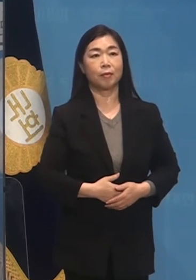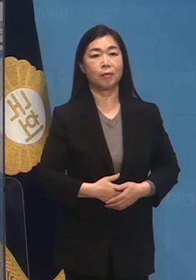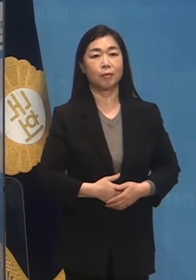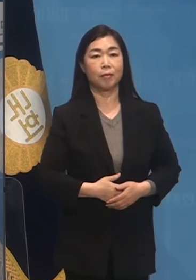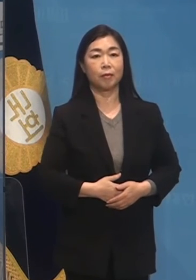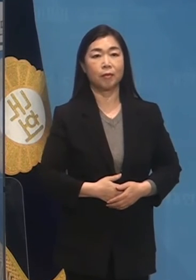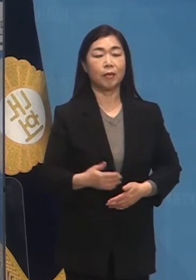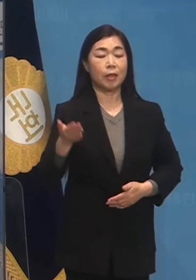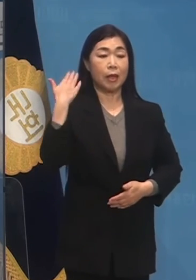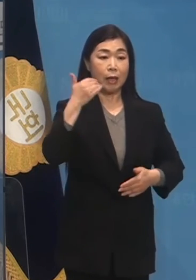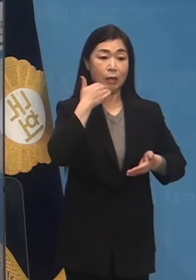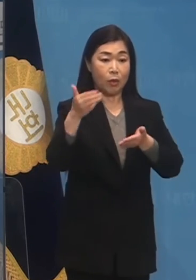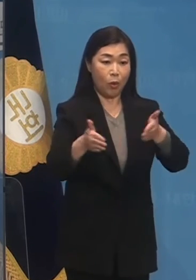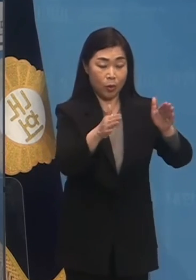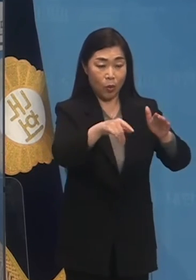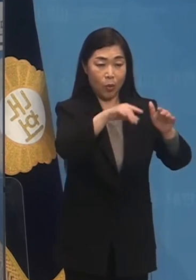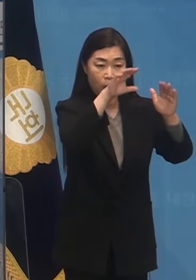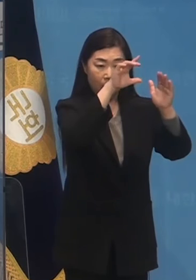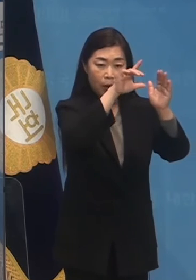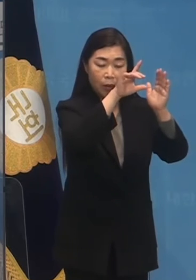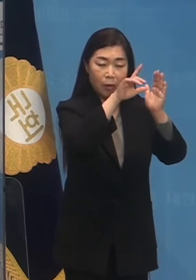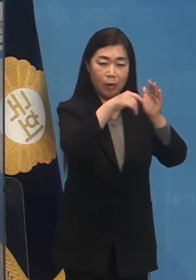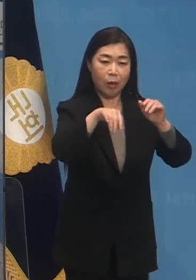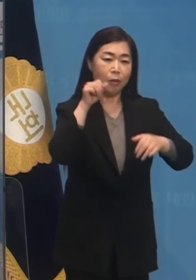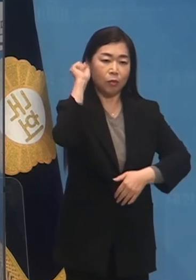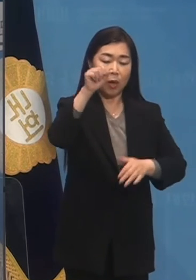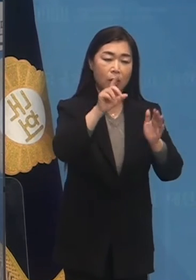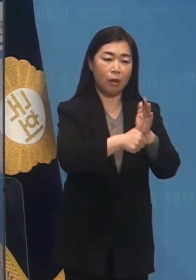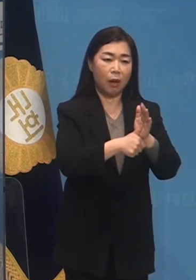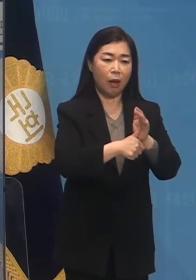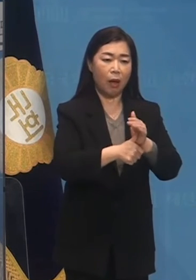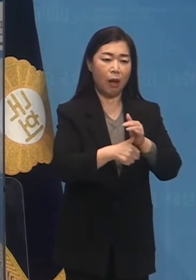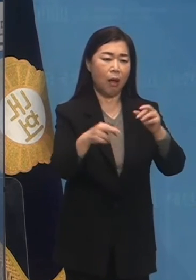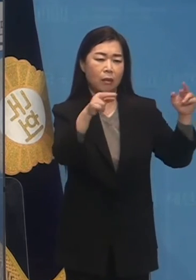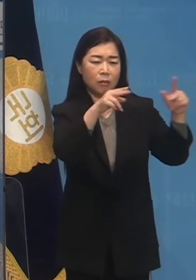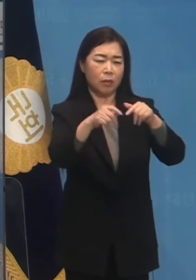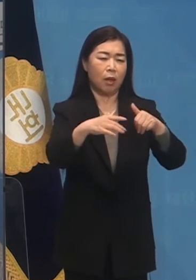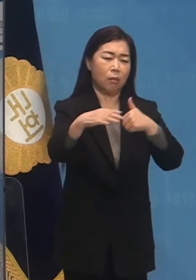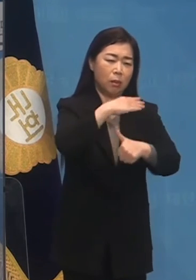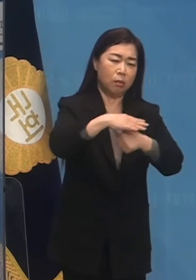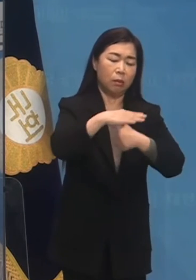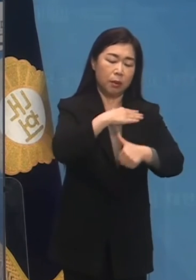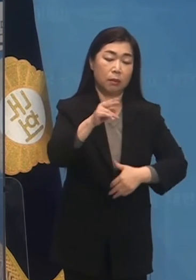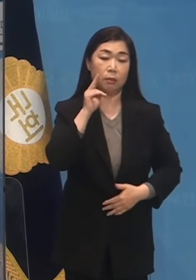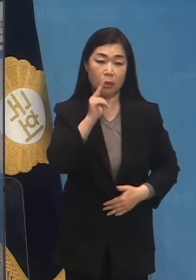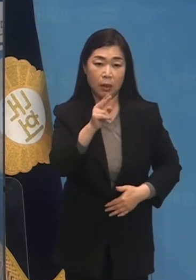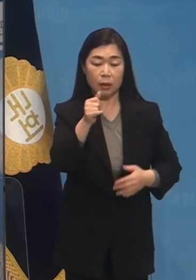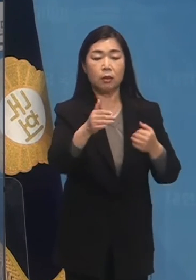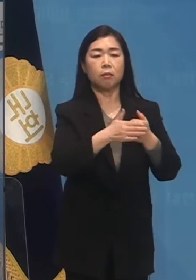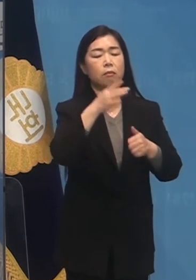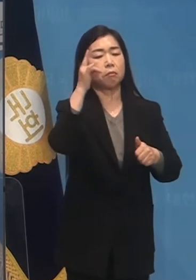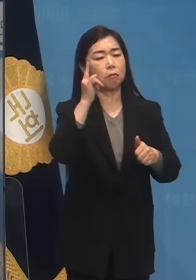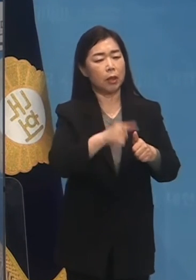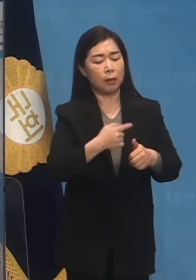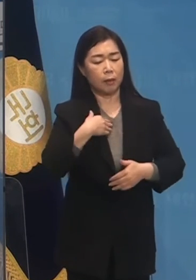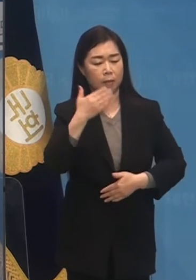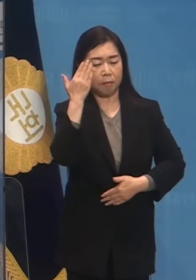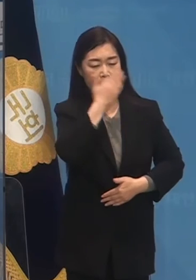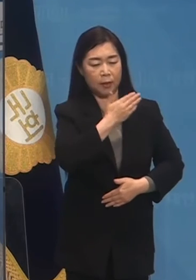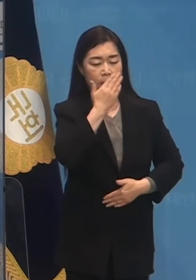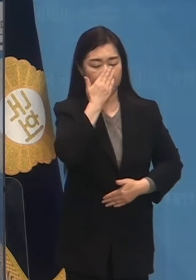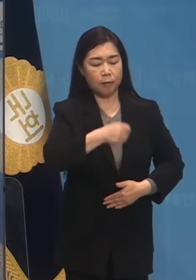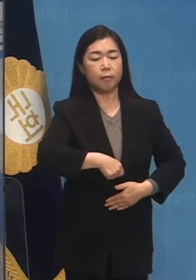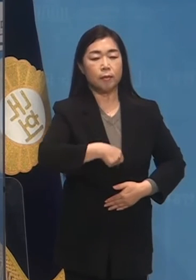있습니다. 지난 경기도에서 부딪힌 네거티브 검증 위에 정책과 대안을 가지고 포지티브 경쟁을 한 번 더